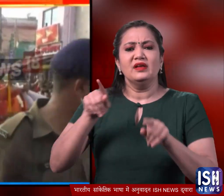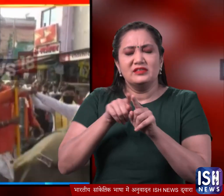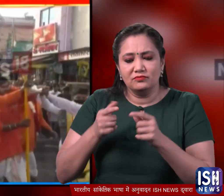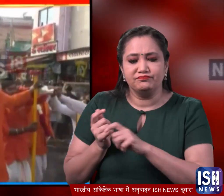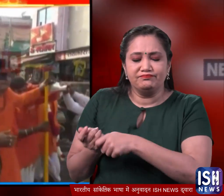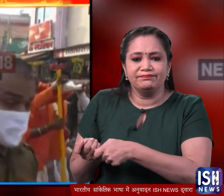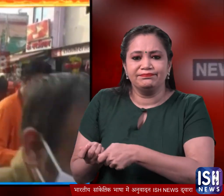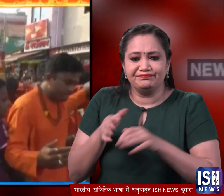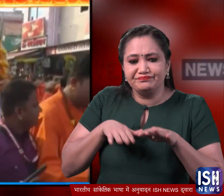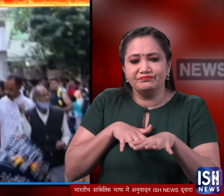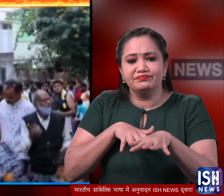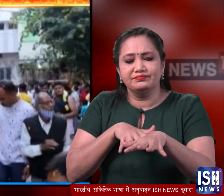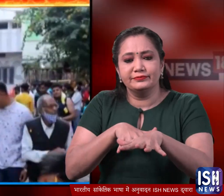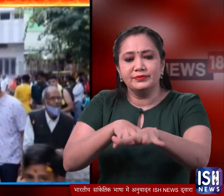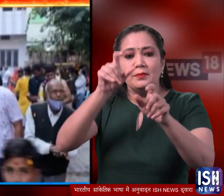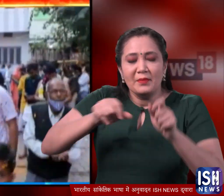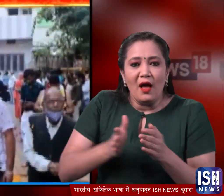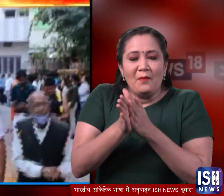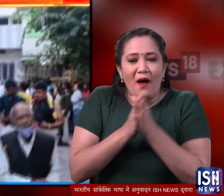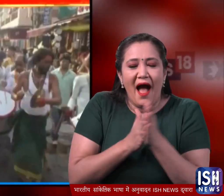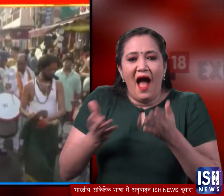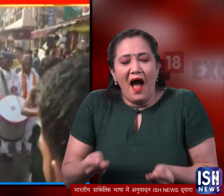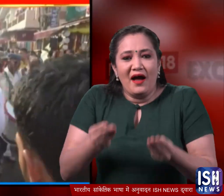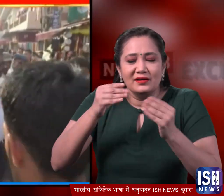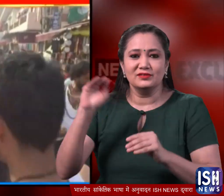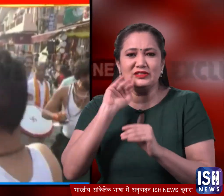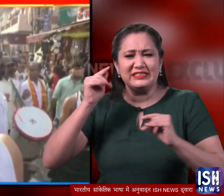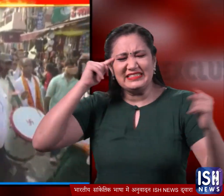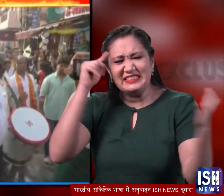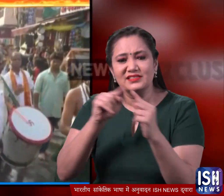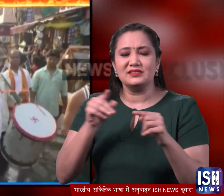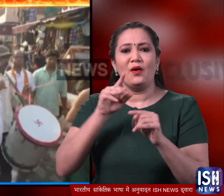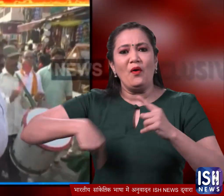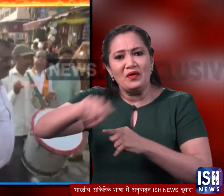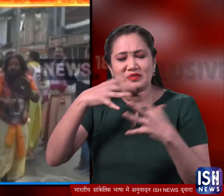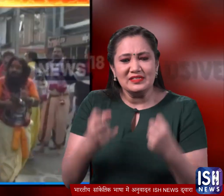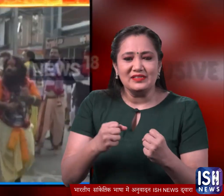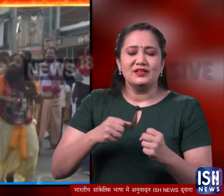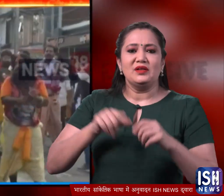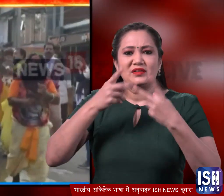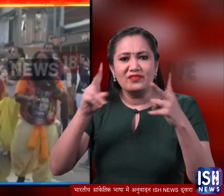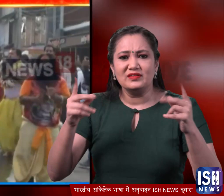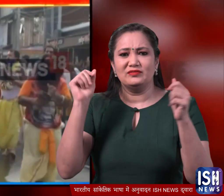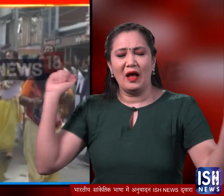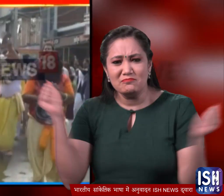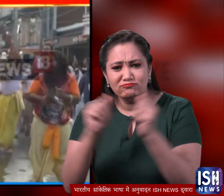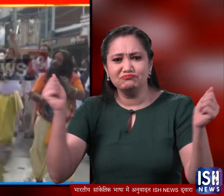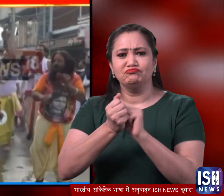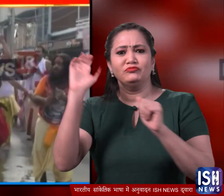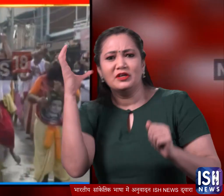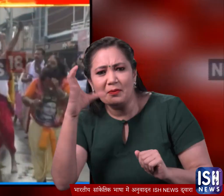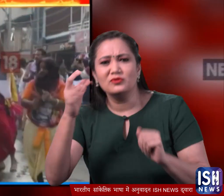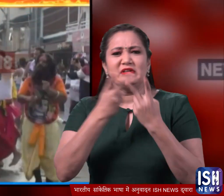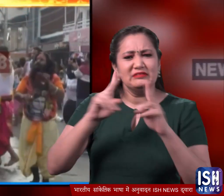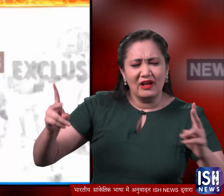जैसे जैसे सवारी सड़क पर आगे बढ़ी, लोगों का जोश बढ़ता ही गया। शिव भक्त महाकाल के रंग में रंगे दिखे और बड़े बड़े मंजीरे और डमरू बजाते